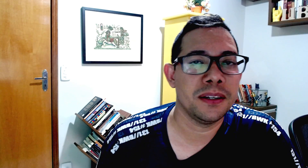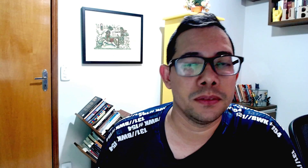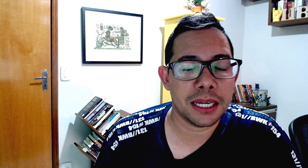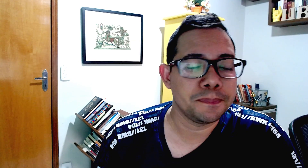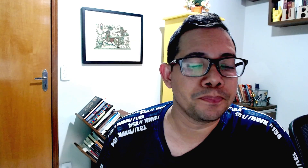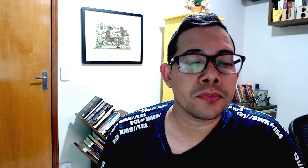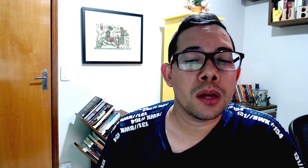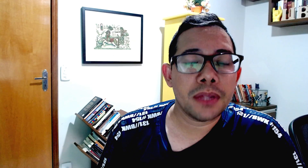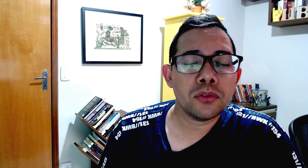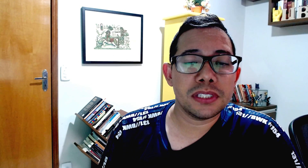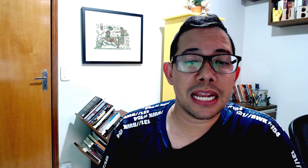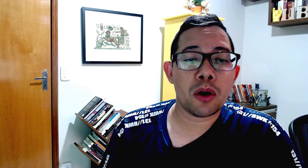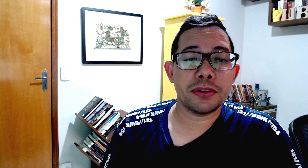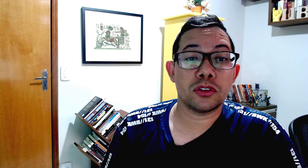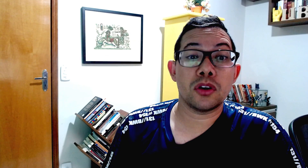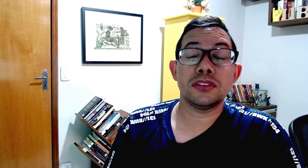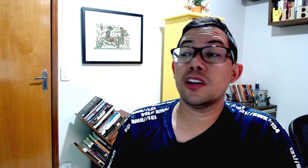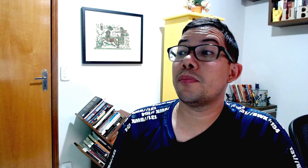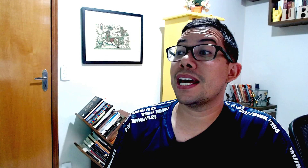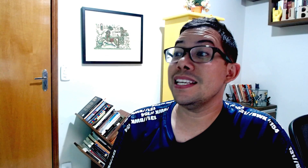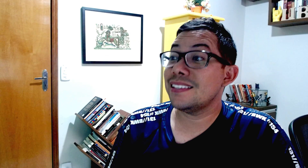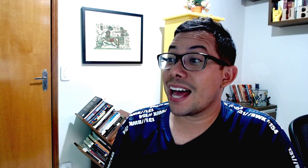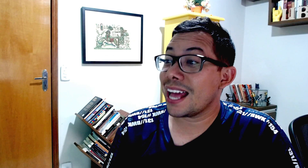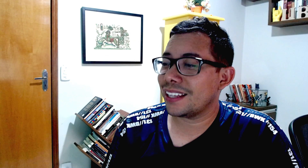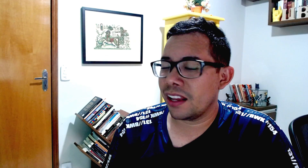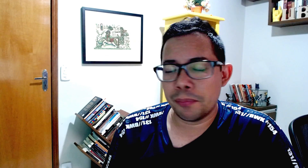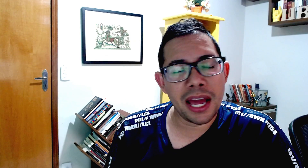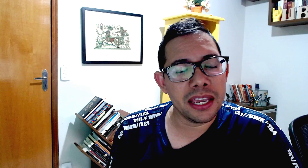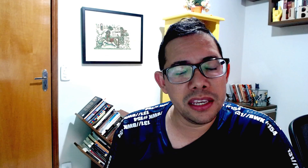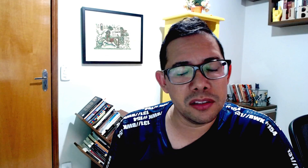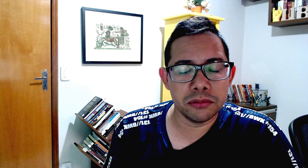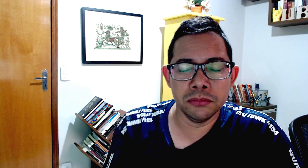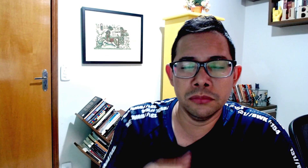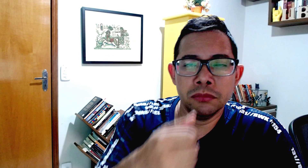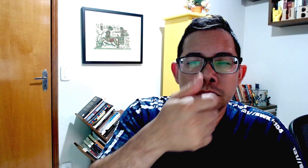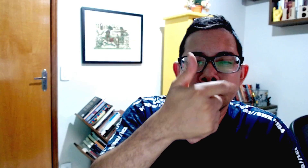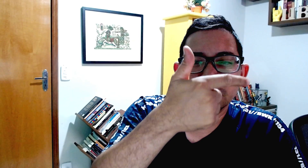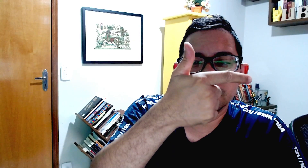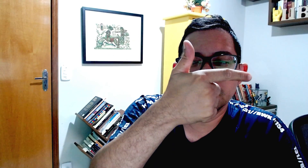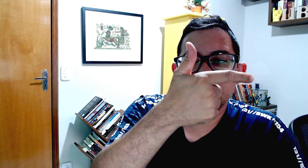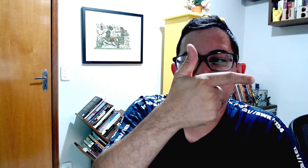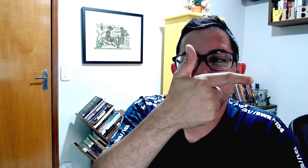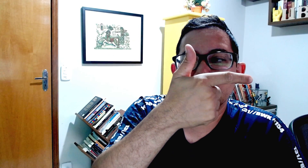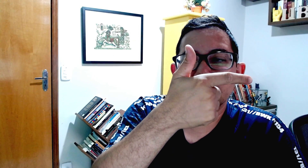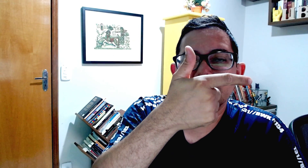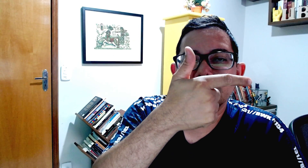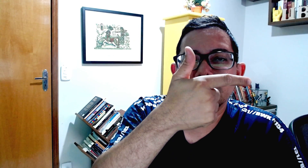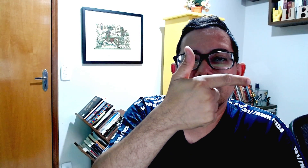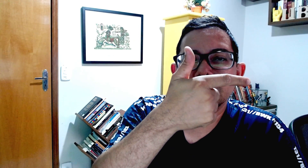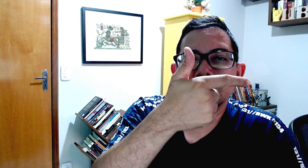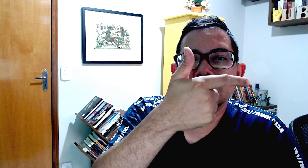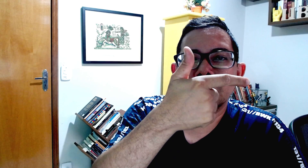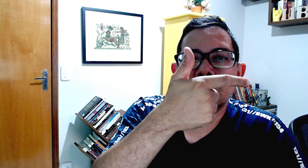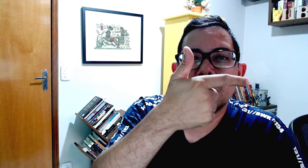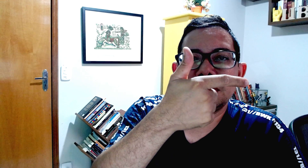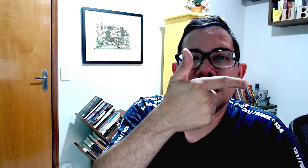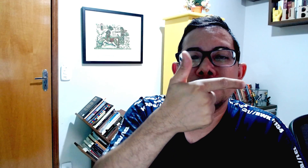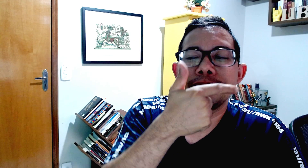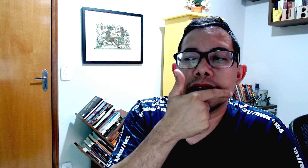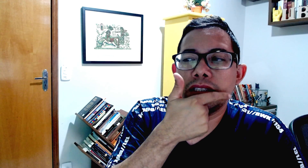tá? Tem um sinal, pessoal, que é o sinal para risada, né? Para riso. Mão assim, e você